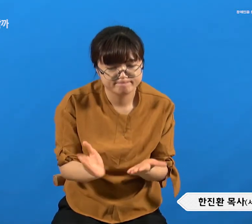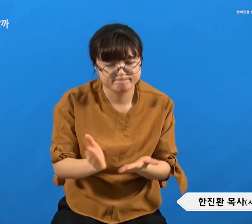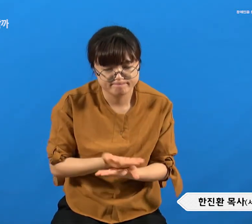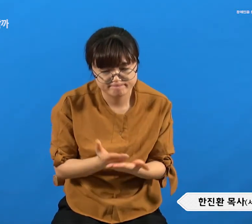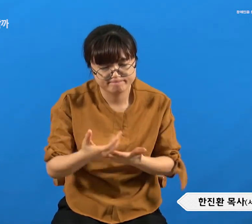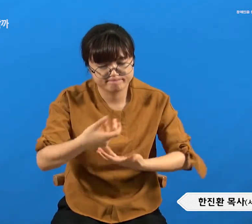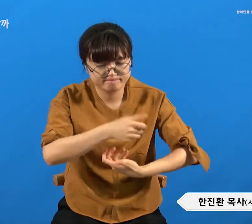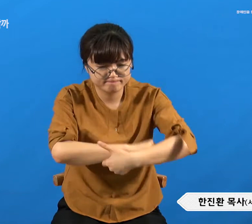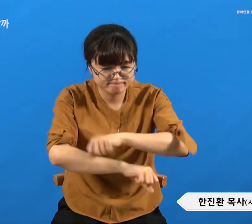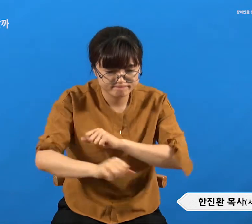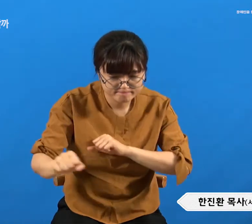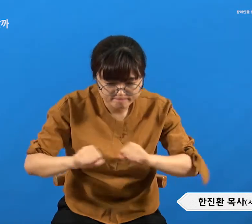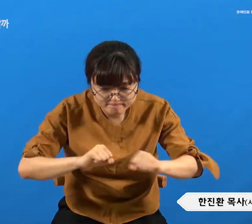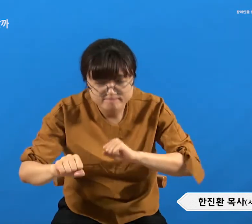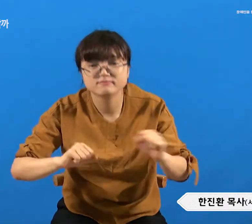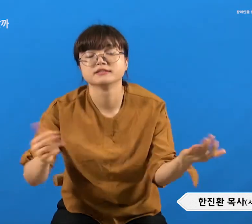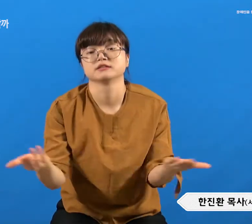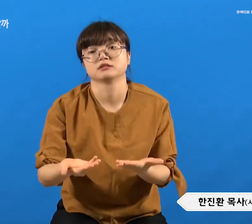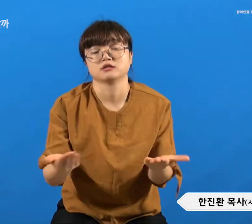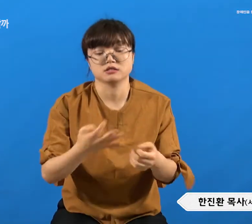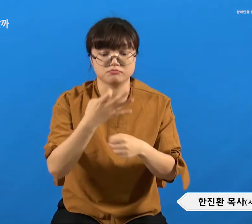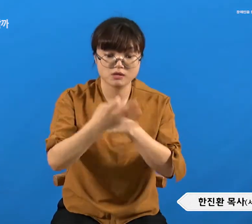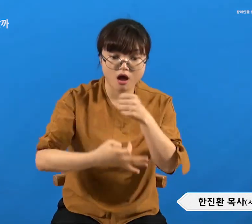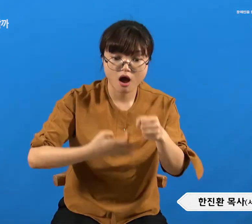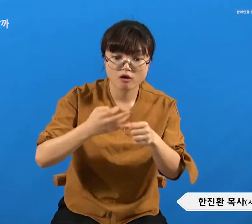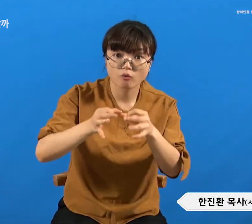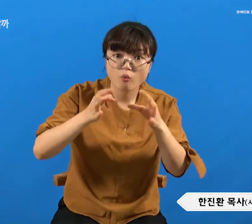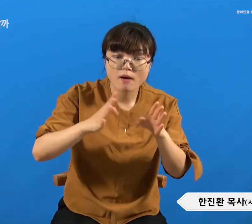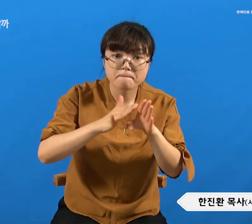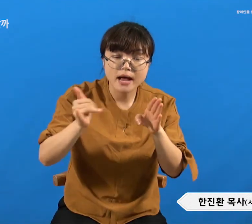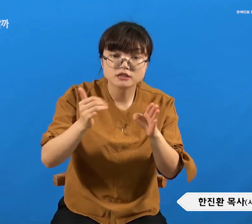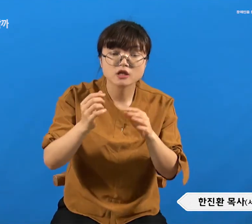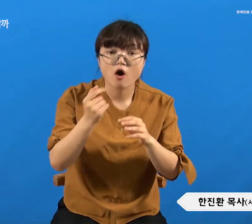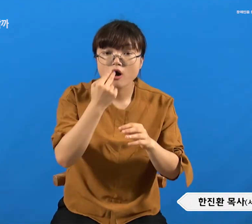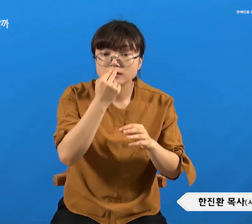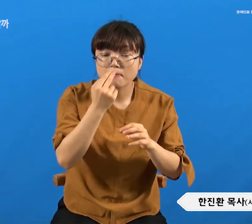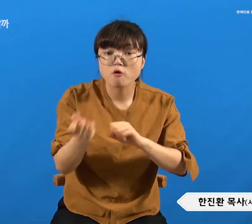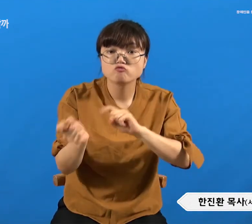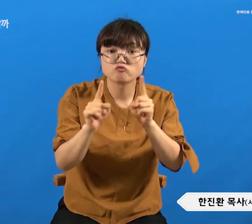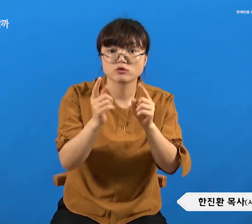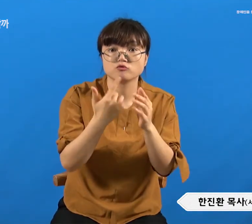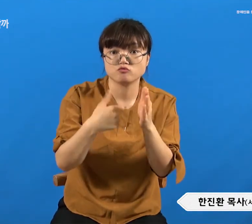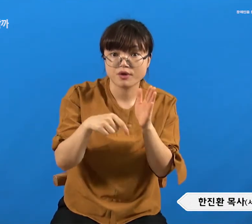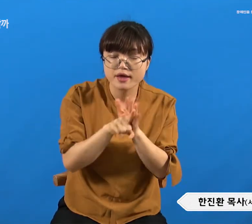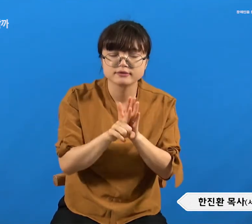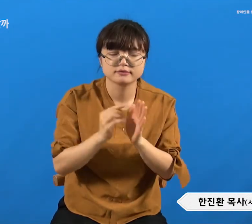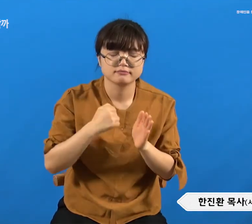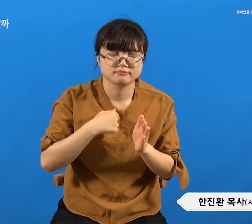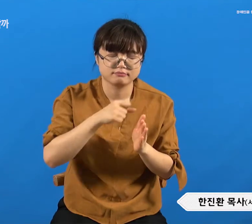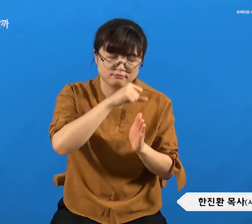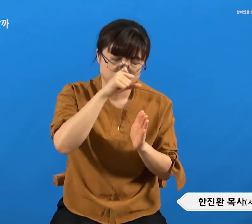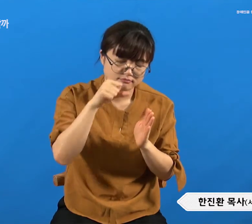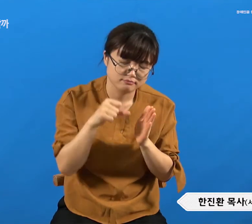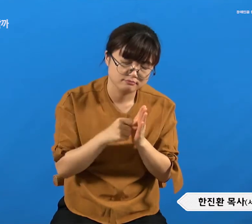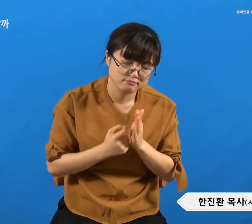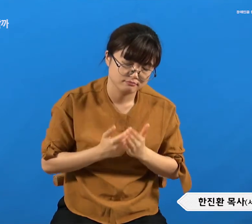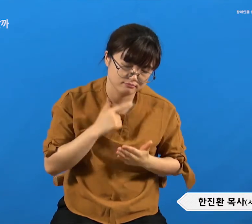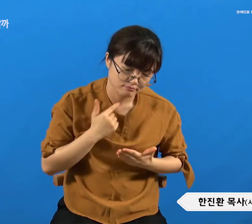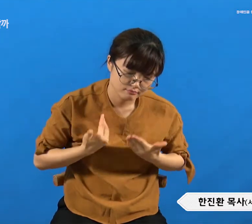다했습니다. 무려 14년 동안을 백성들을 살려내는 일에 자신의 전부를